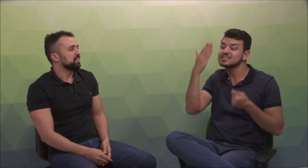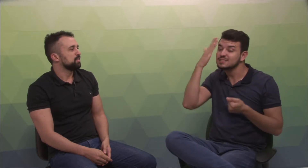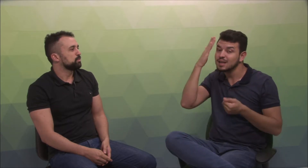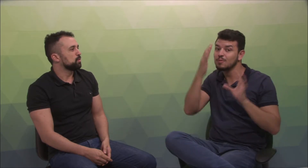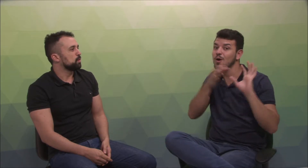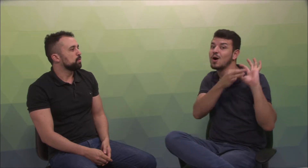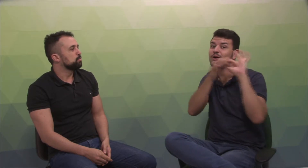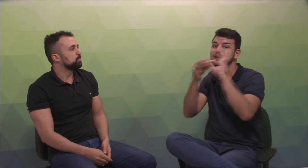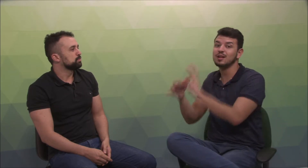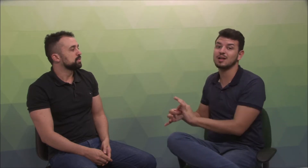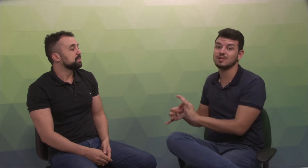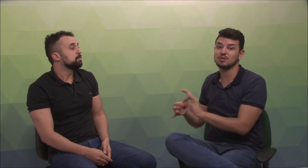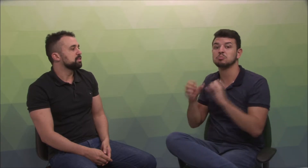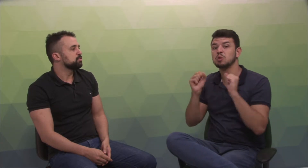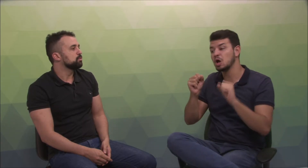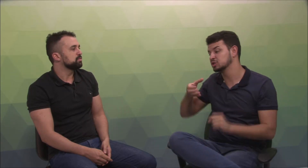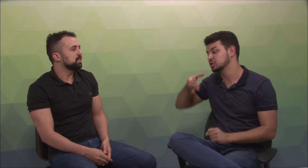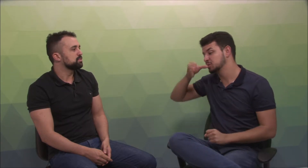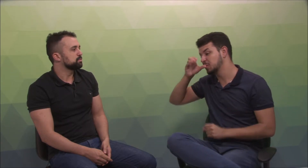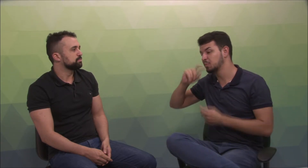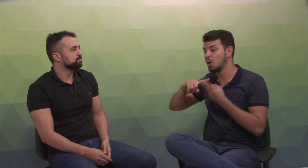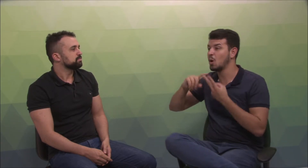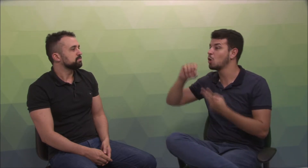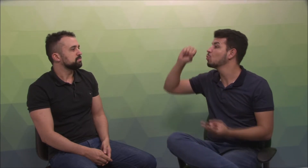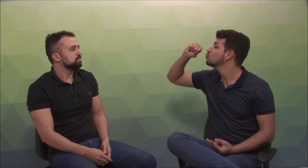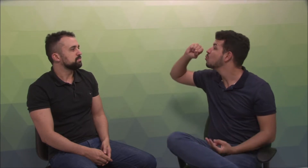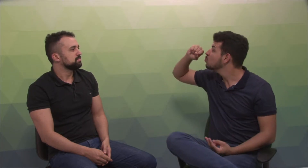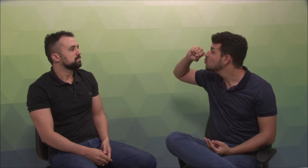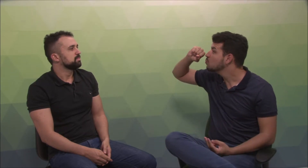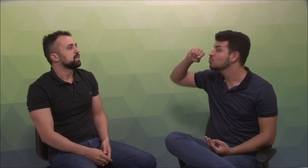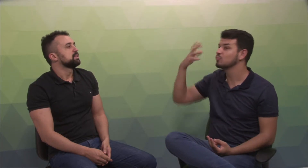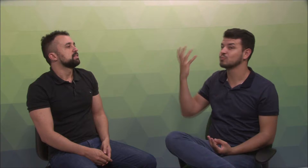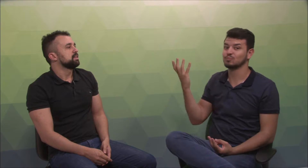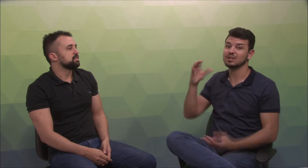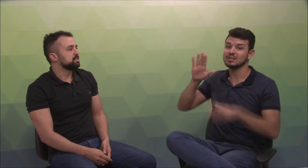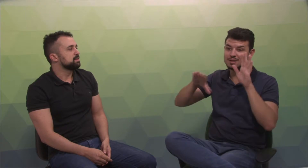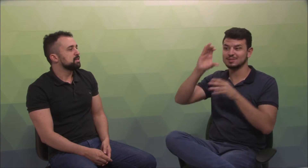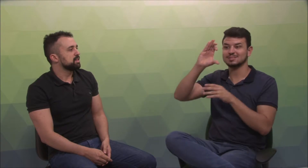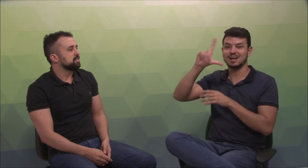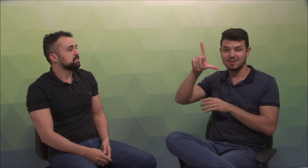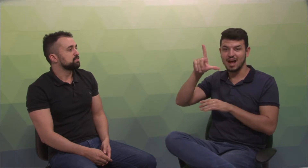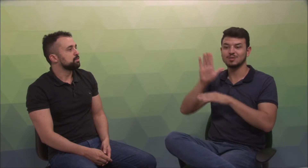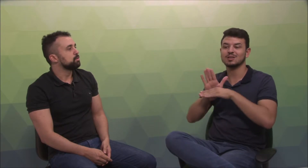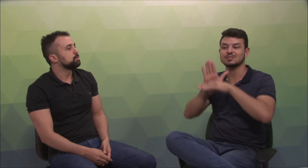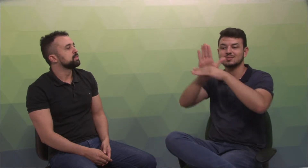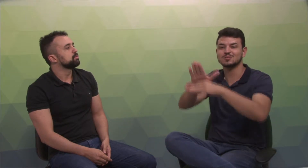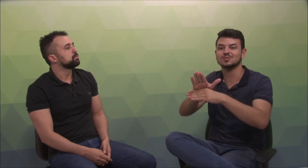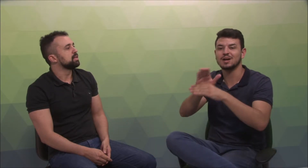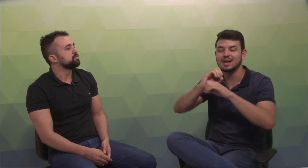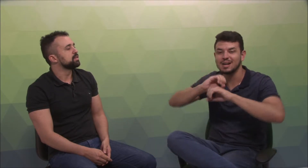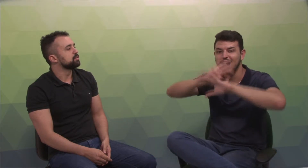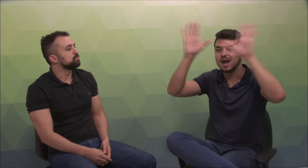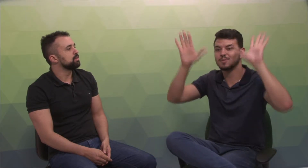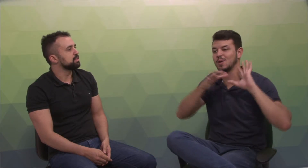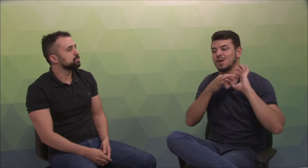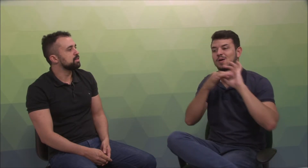ou num copo, depende do contexto. Tem assim também, dessa forma. Então, o classificador vai ajudar